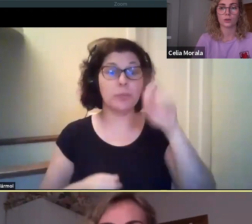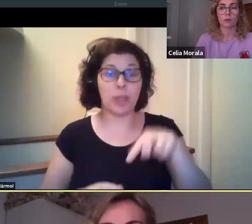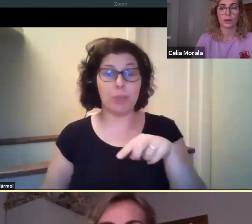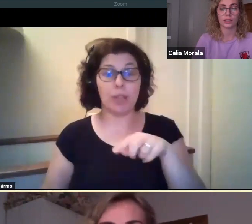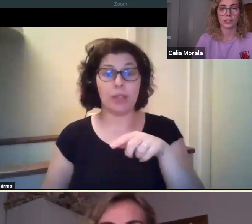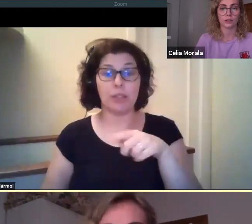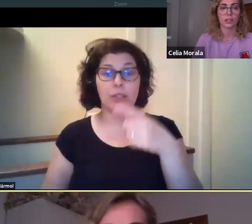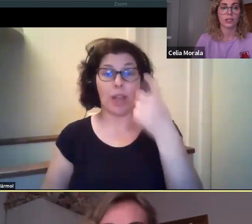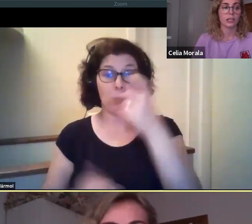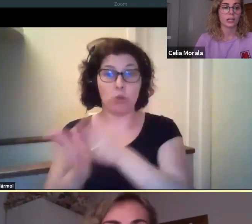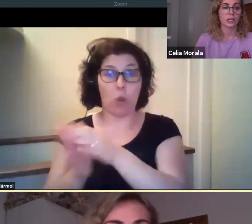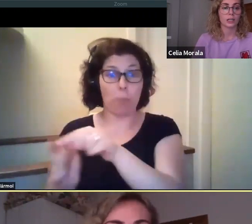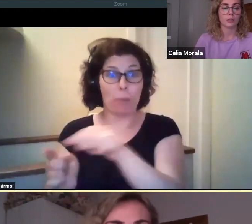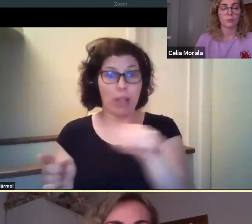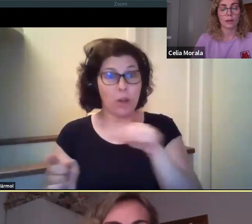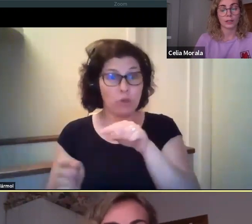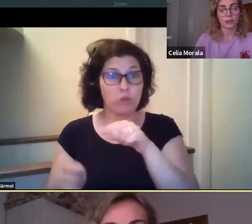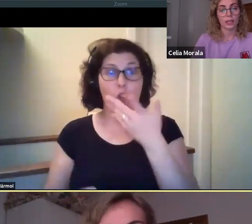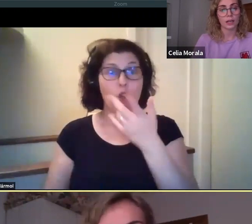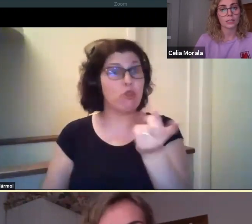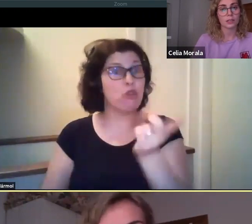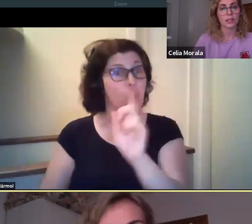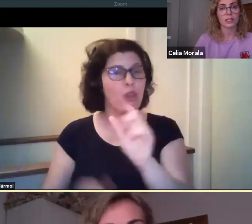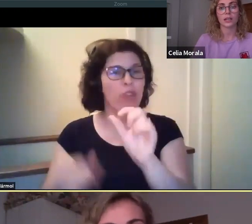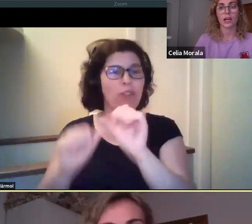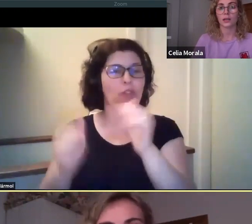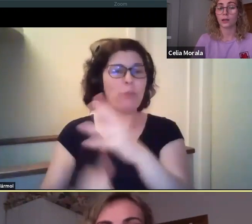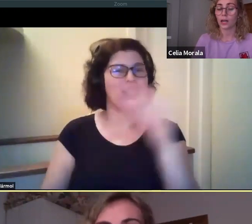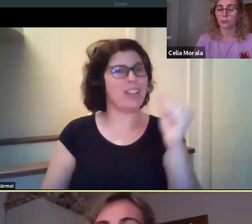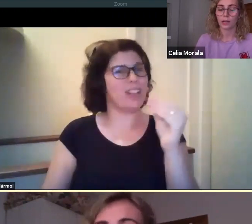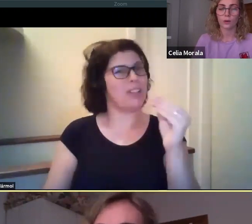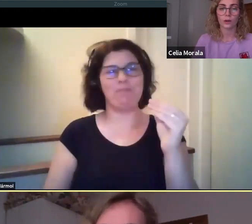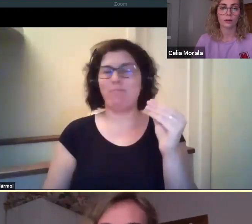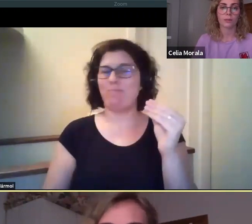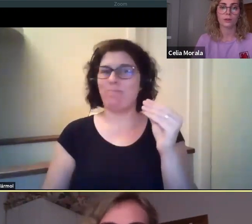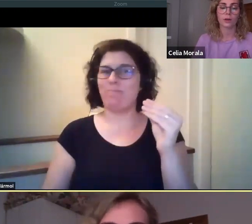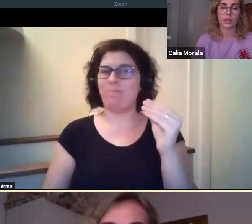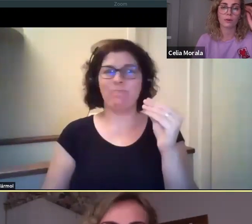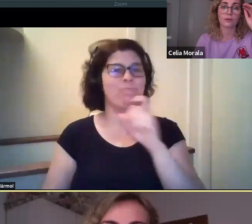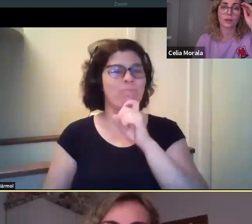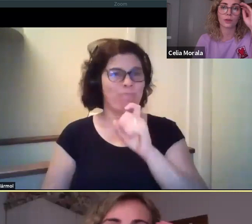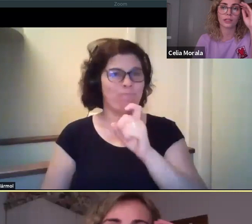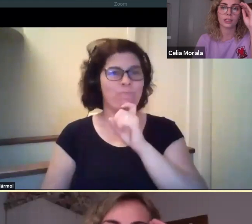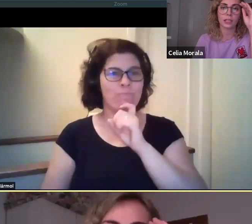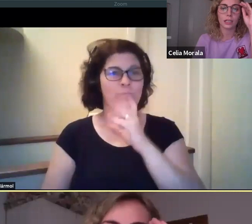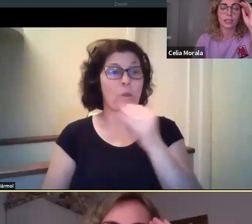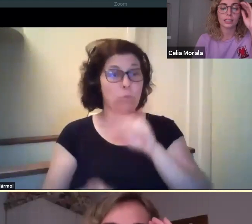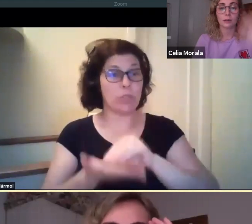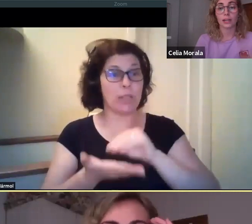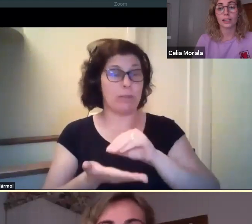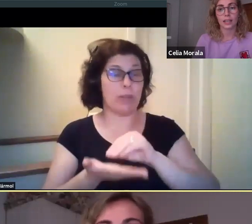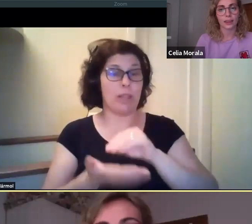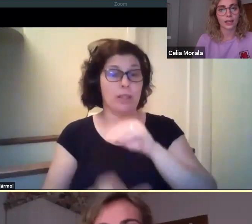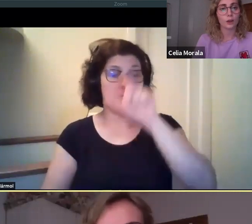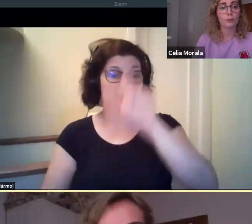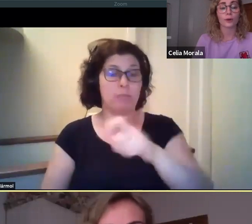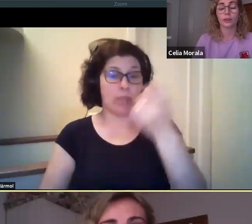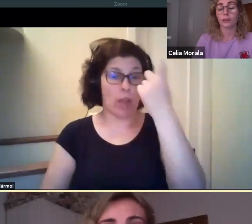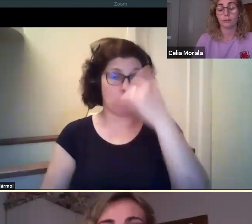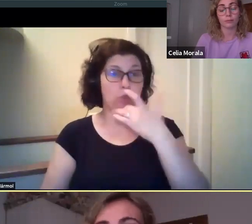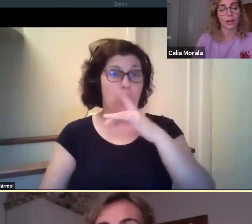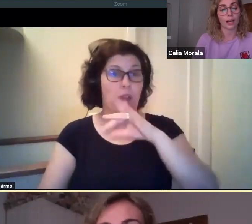entre sus compañeros. La mayoría de las veces el alumnado con patología poco frecuente se ve